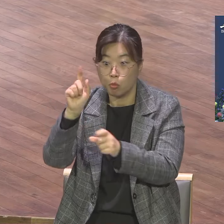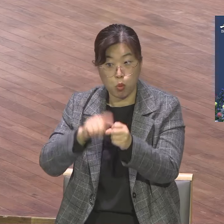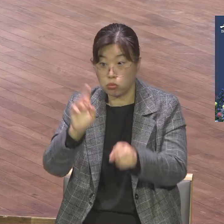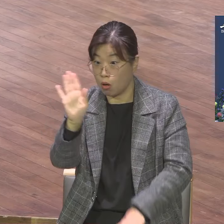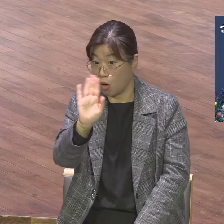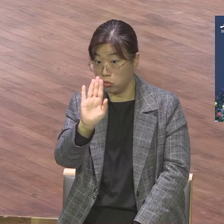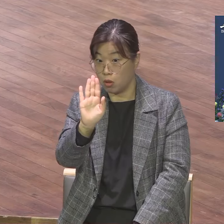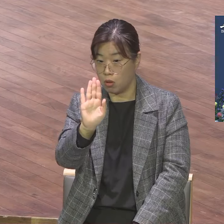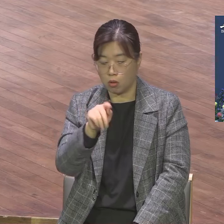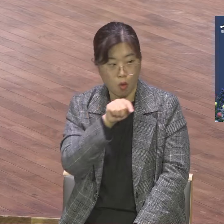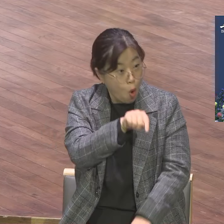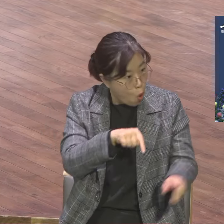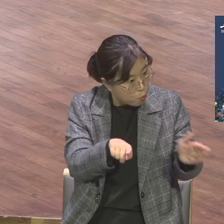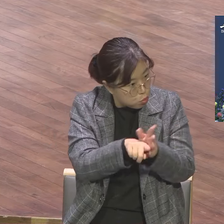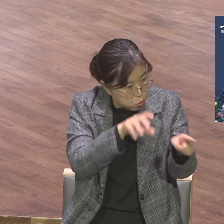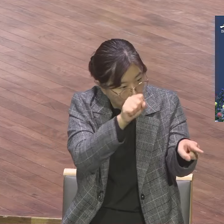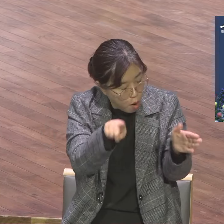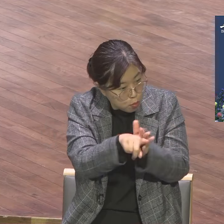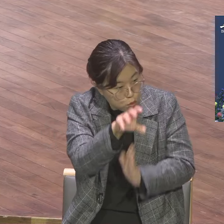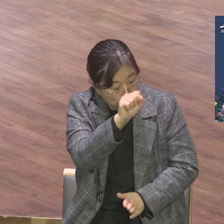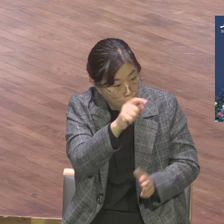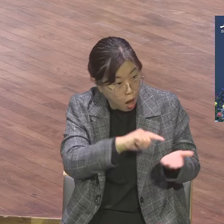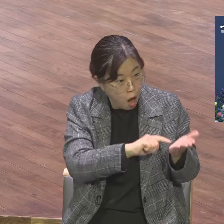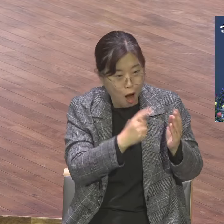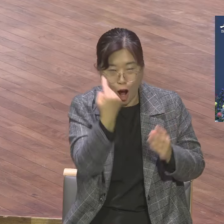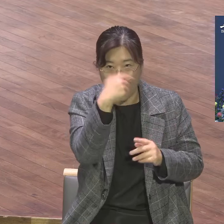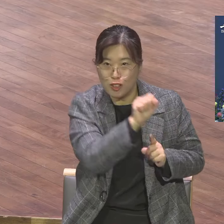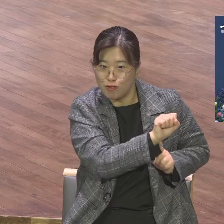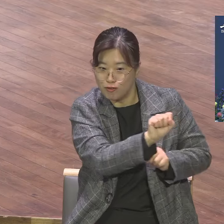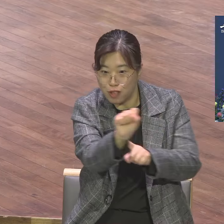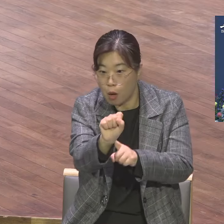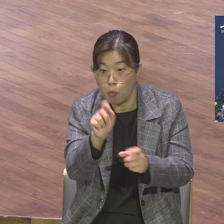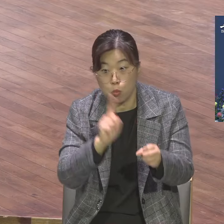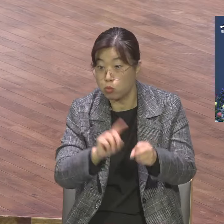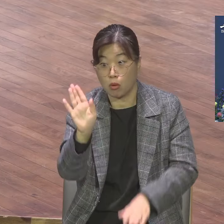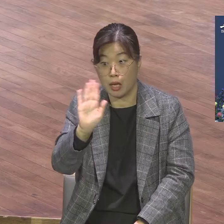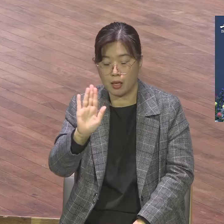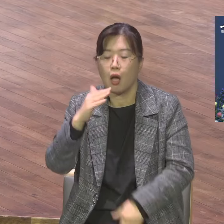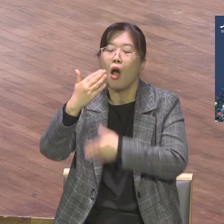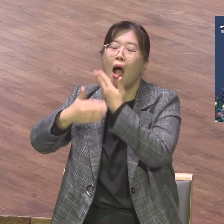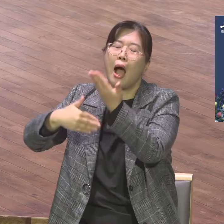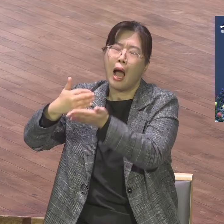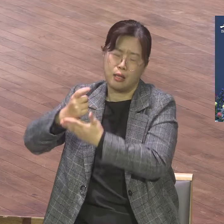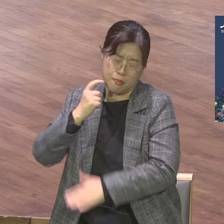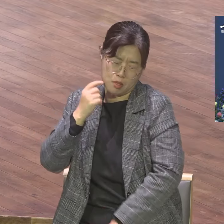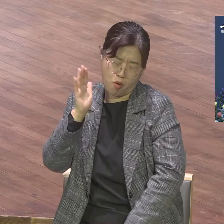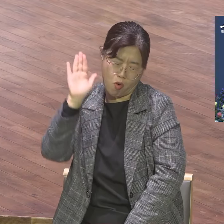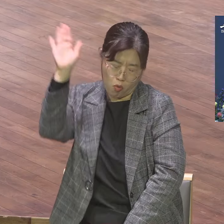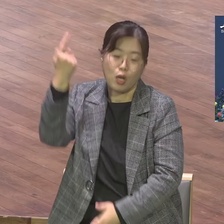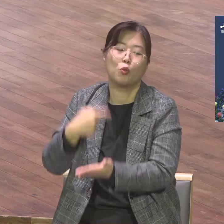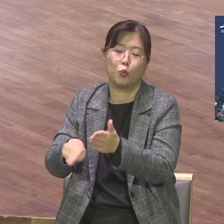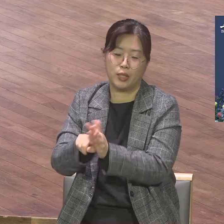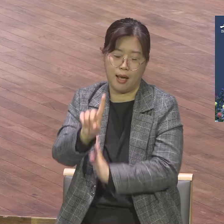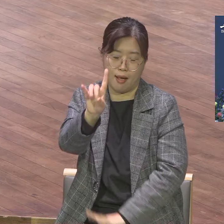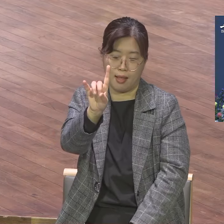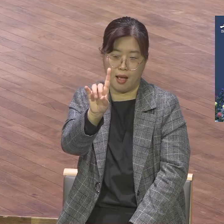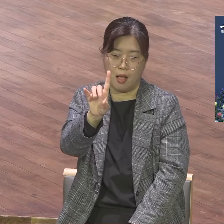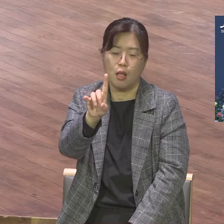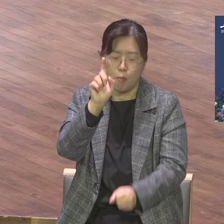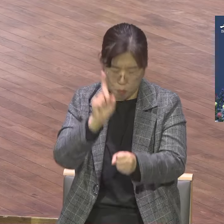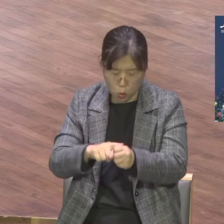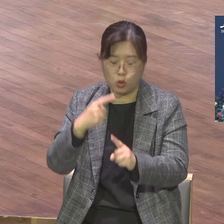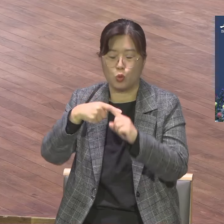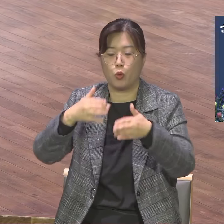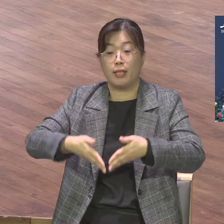내가가 있으면 안 돼요. 오직 그리스도만 높이자. 그런데 저 사람 아담부터 하나님의